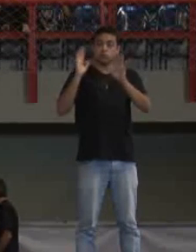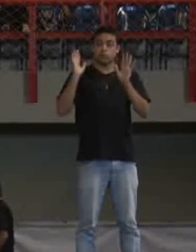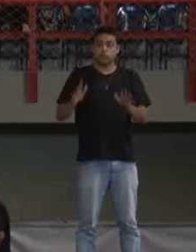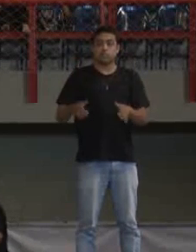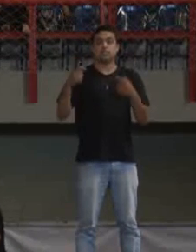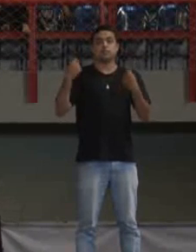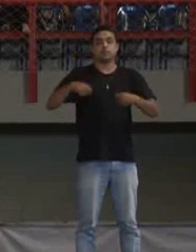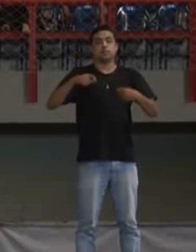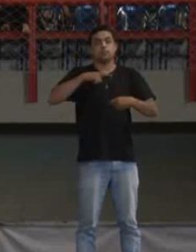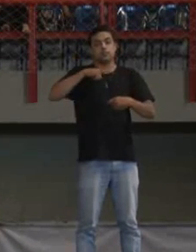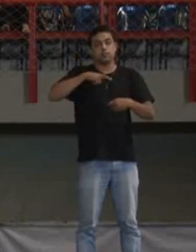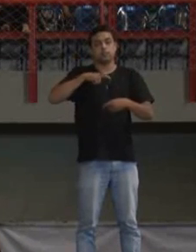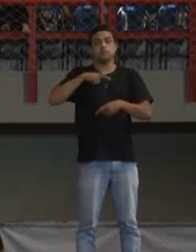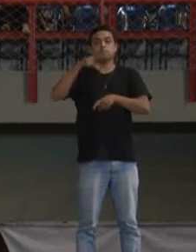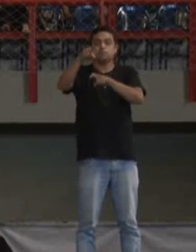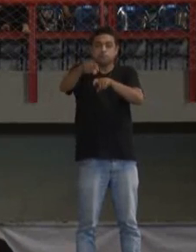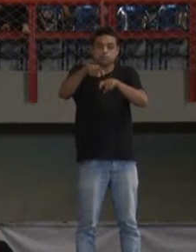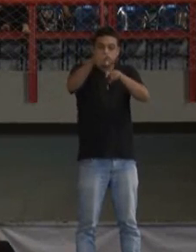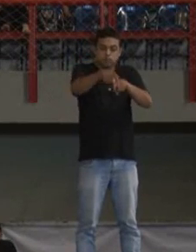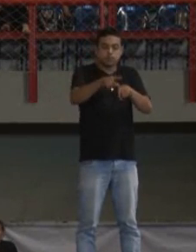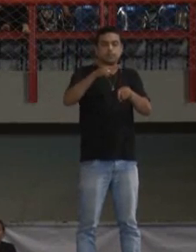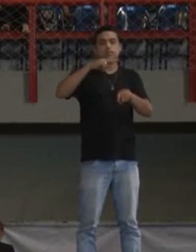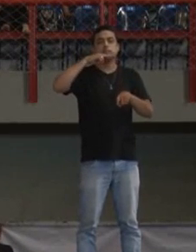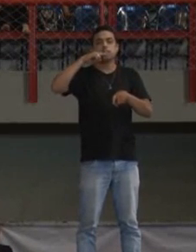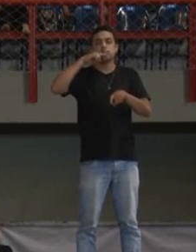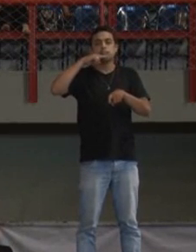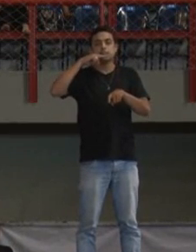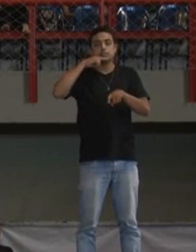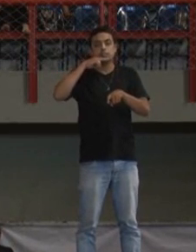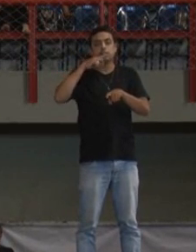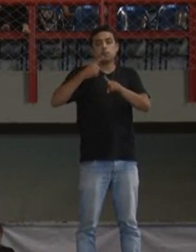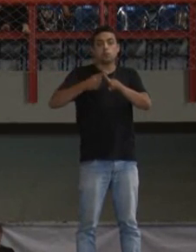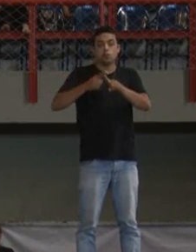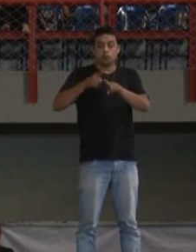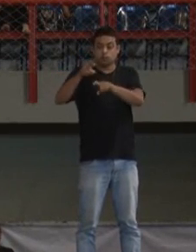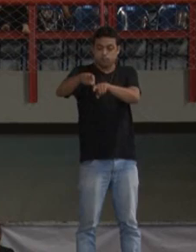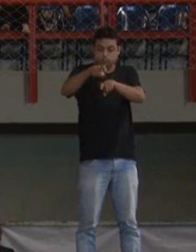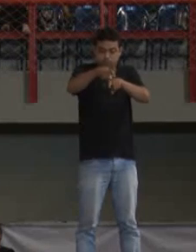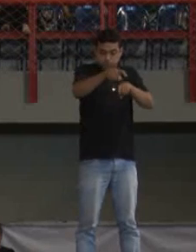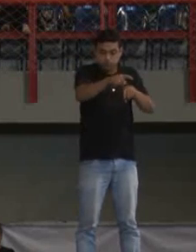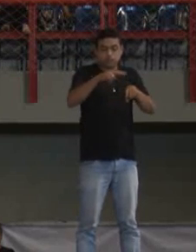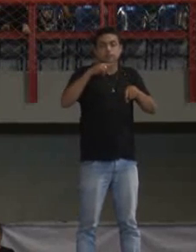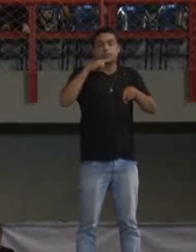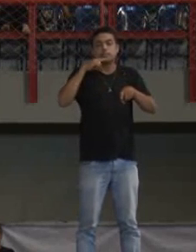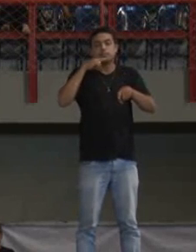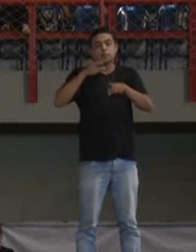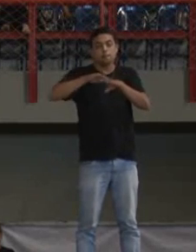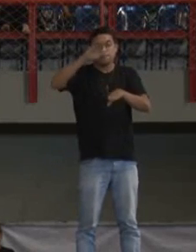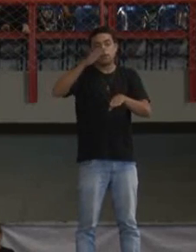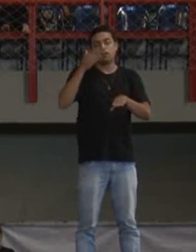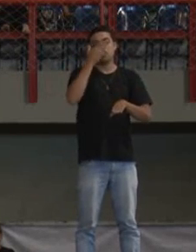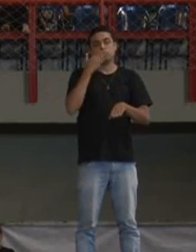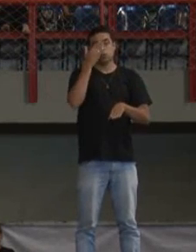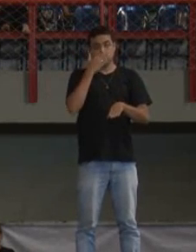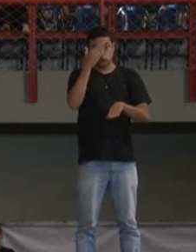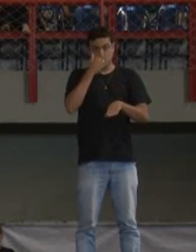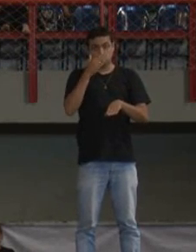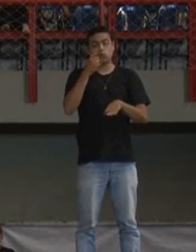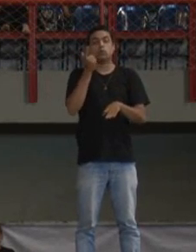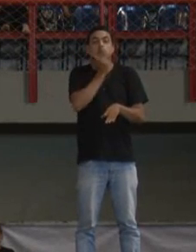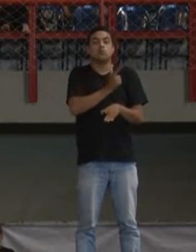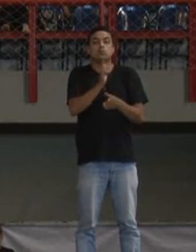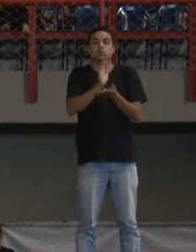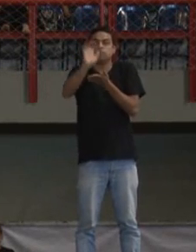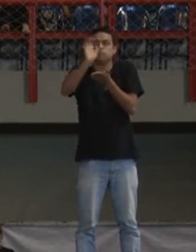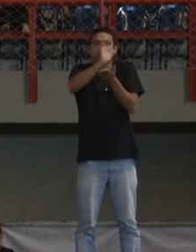dependia da plantação de cana. Então, a economia predominantemente açucareira. Açúcar